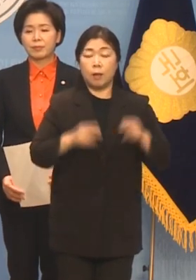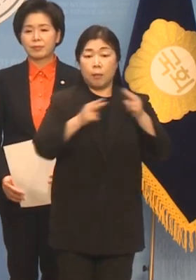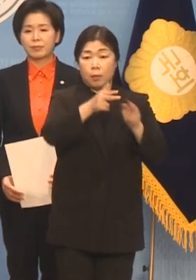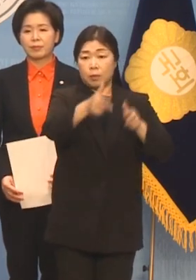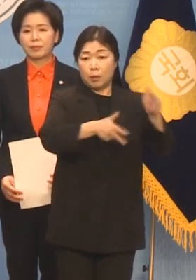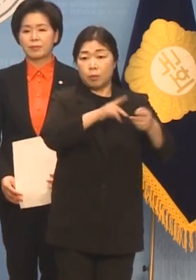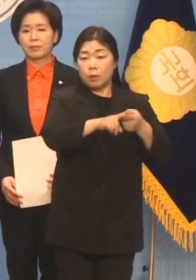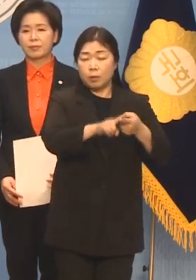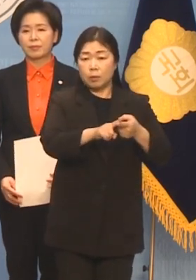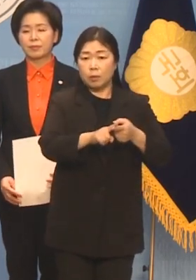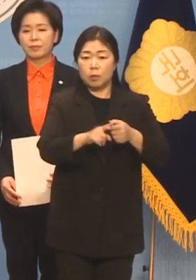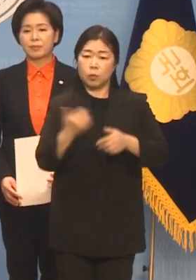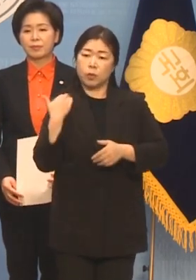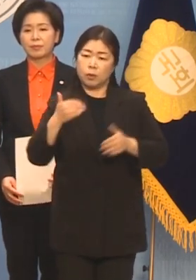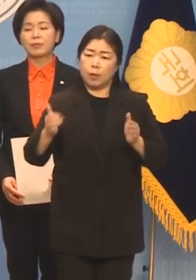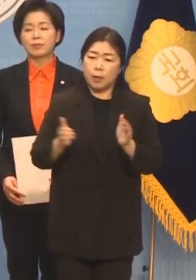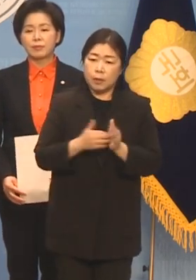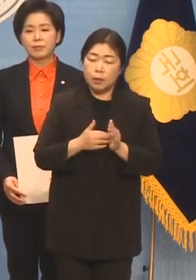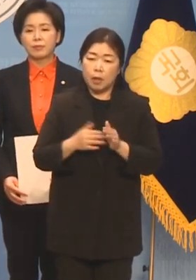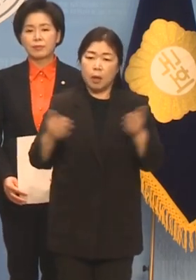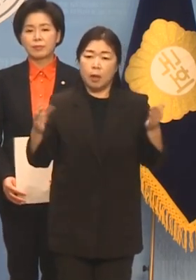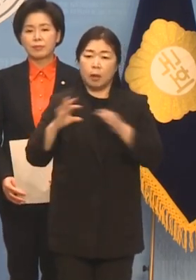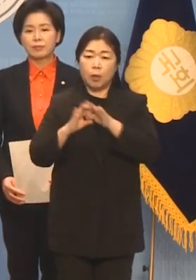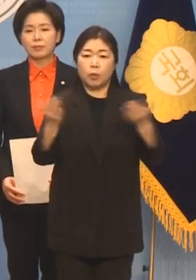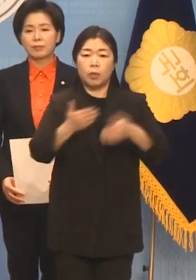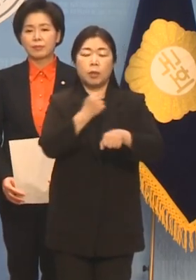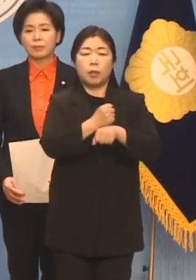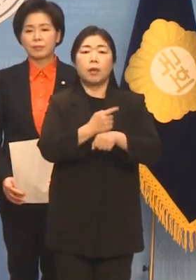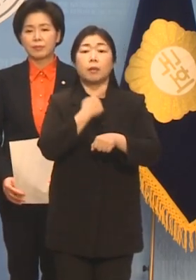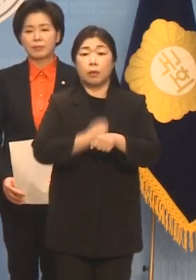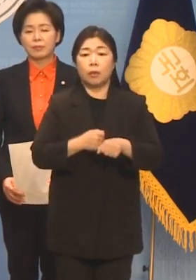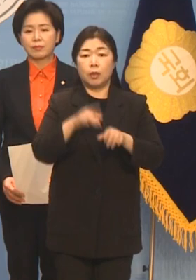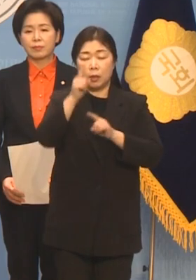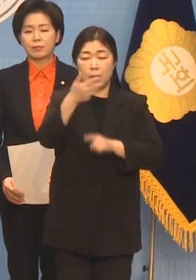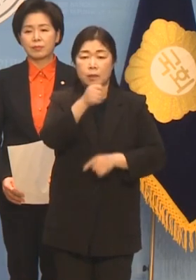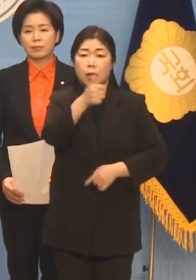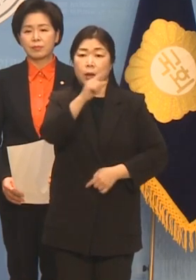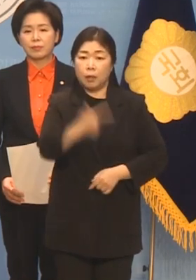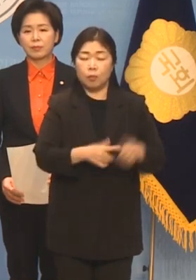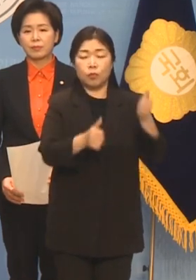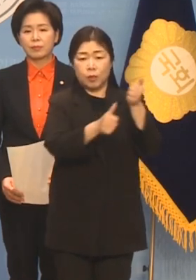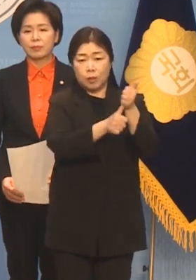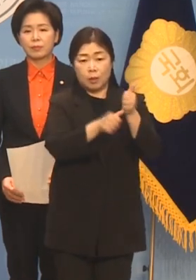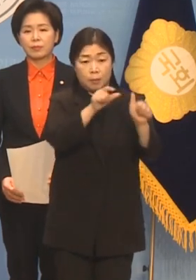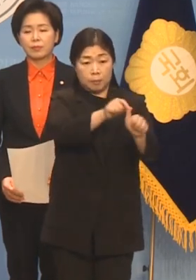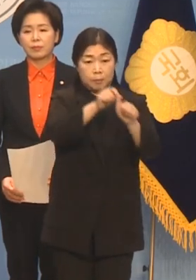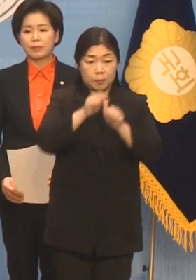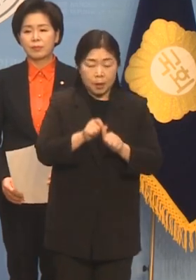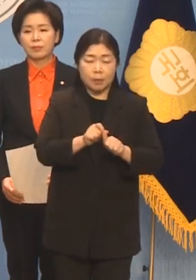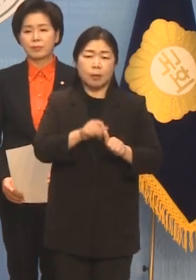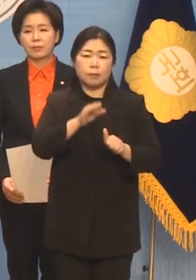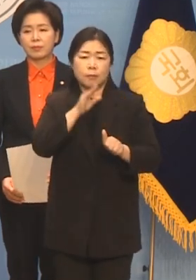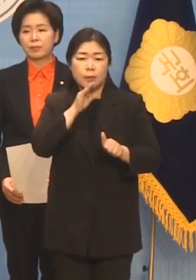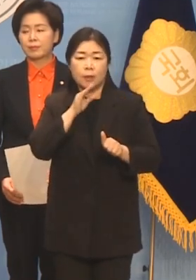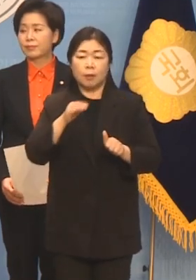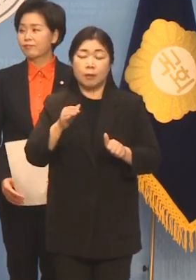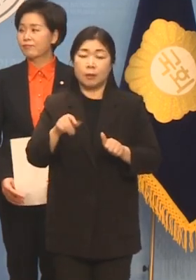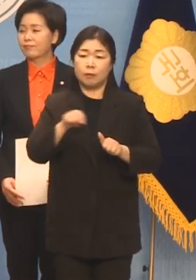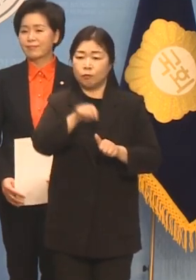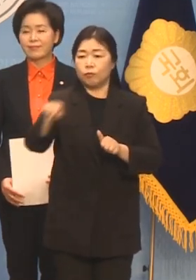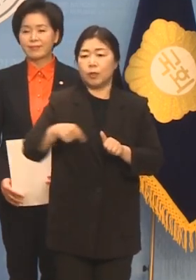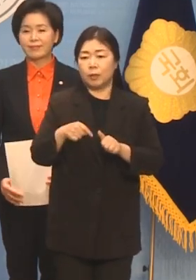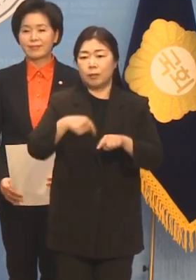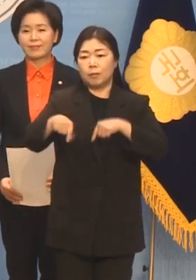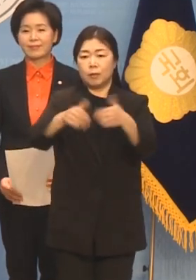관해서 최근까지 현업에서 활동해 오신 이창한 부회장님의 영임은 상당히 당의 어쨌든